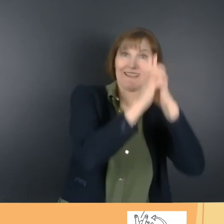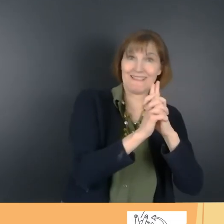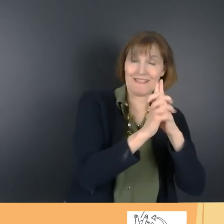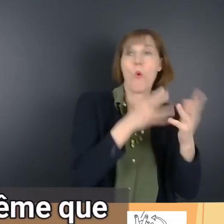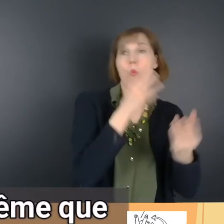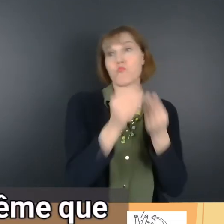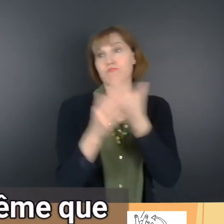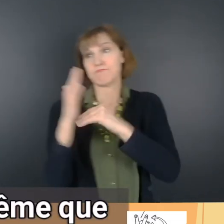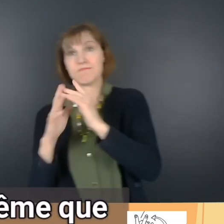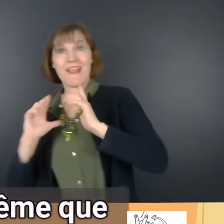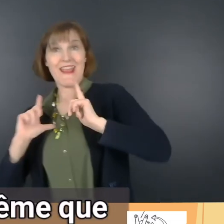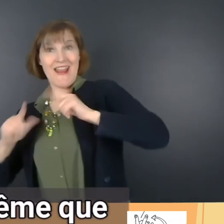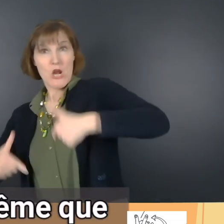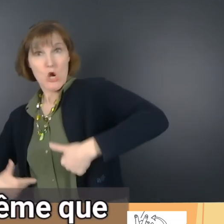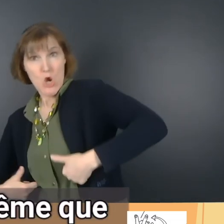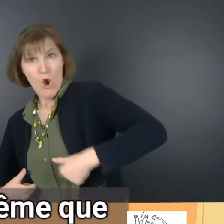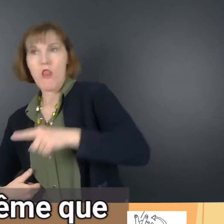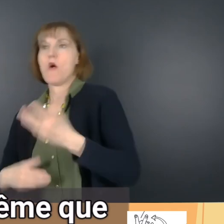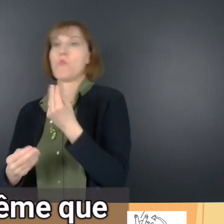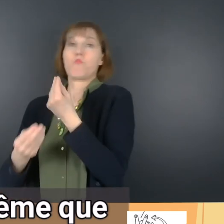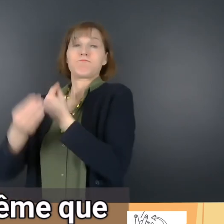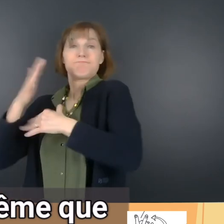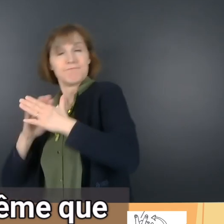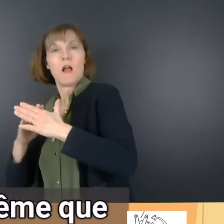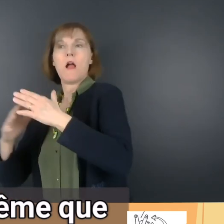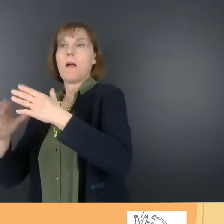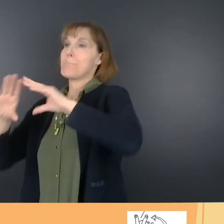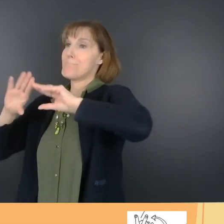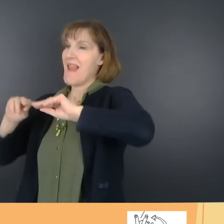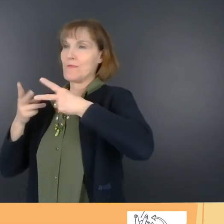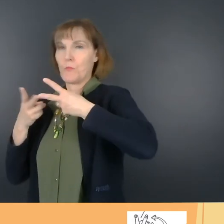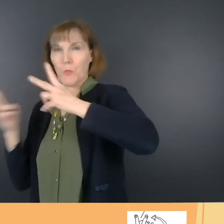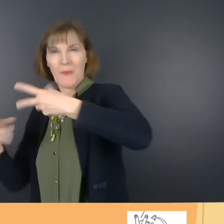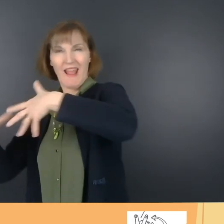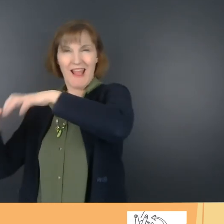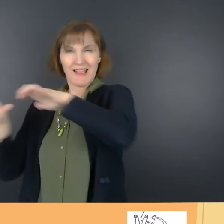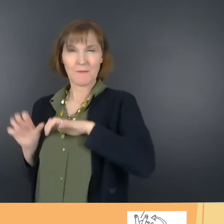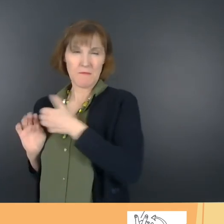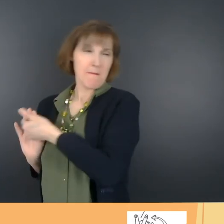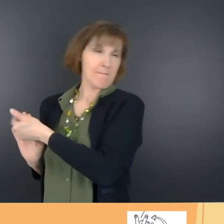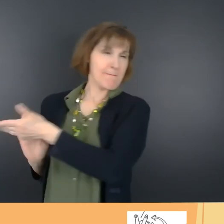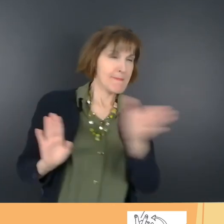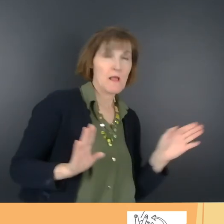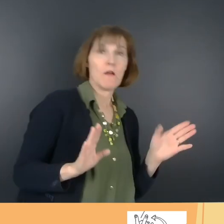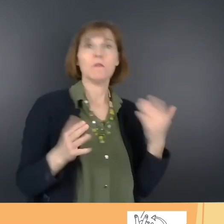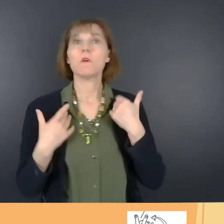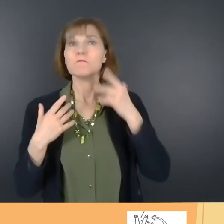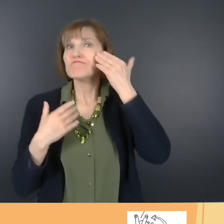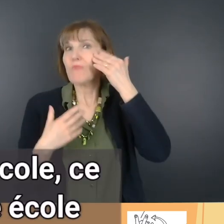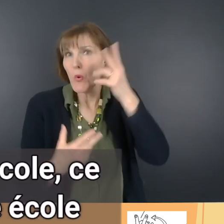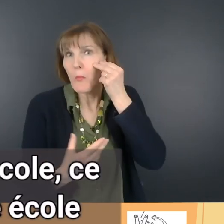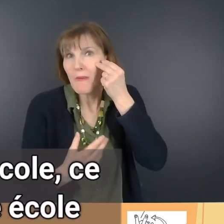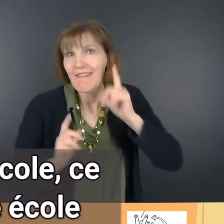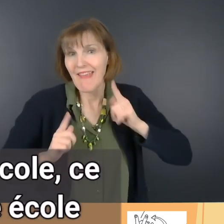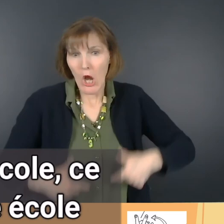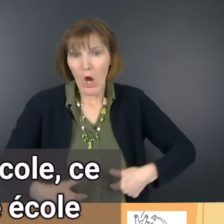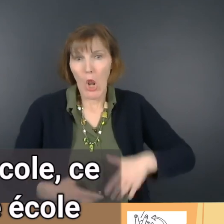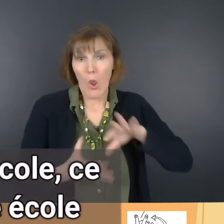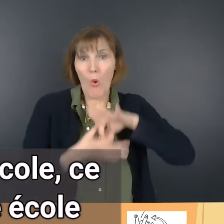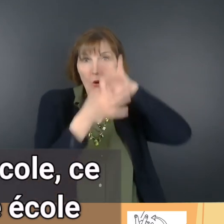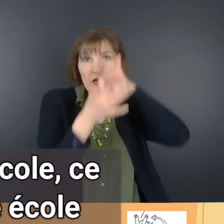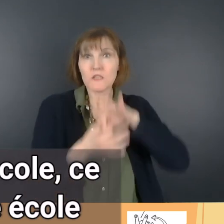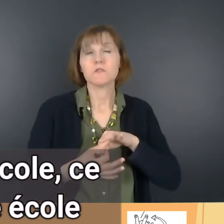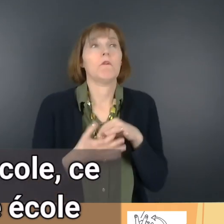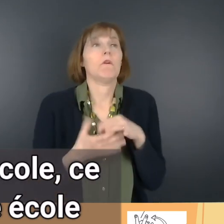que ce soit dans nos églises, même que ce soit dans nos écoles, que ce soit dans nos lieux publics, administratifs. En fait, cette école,